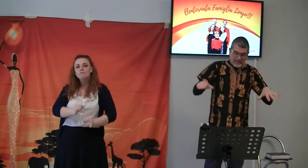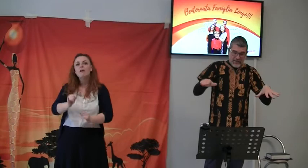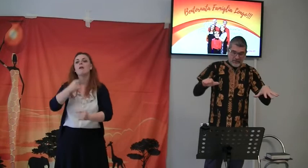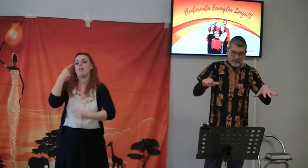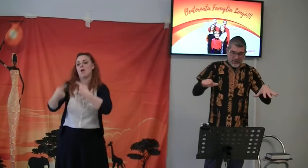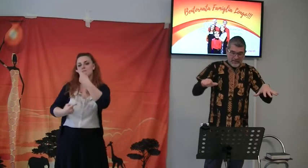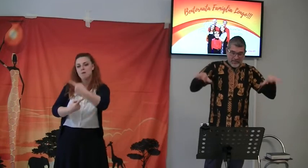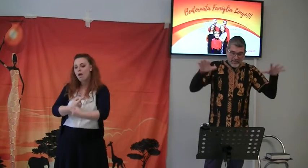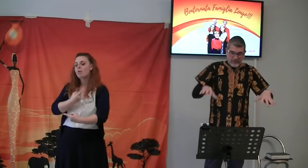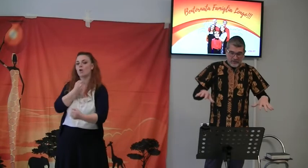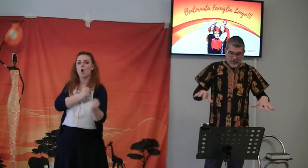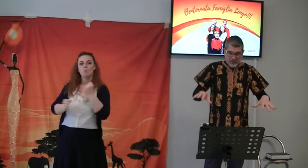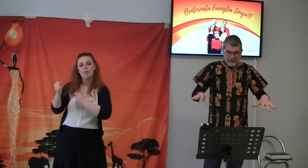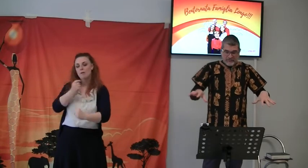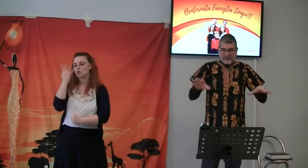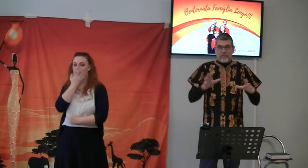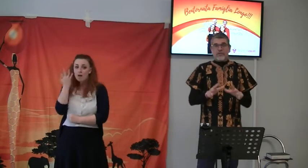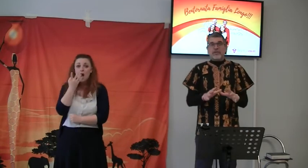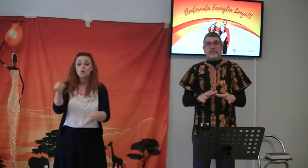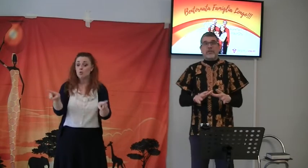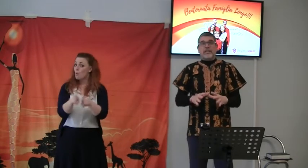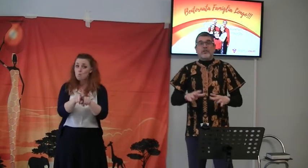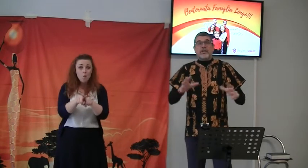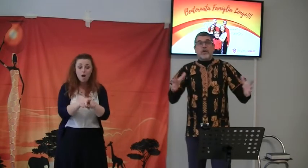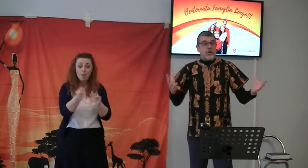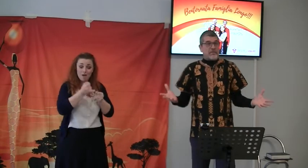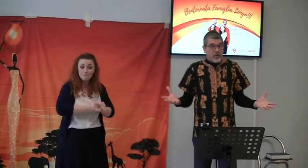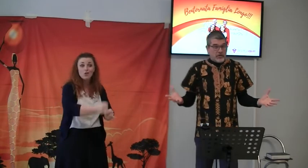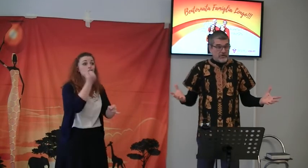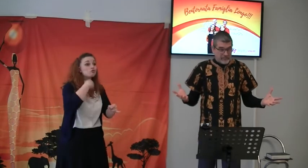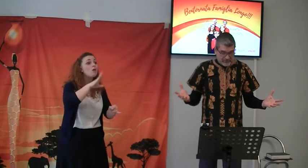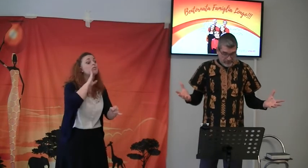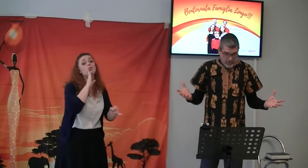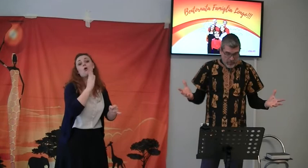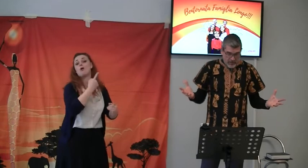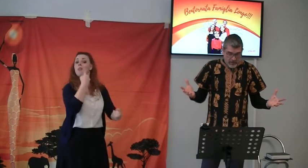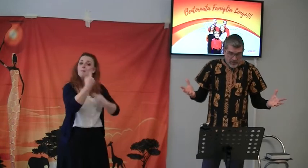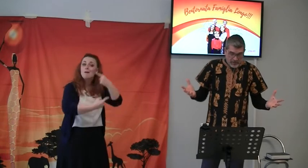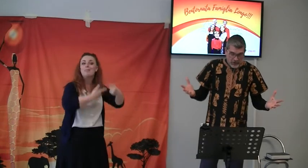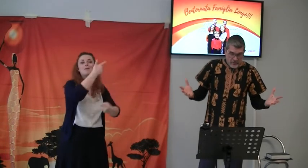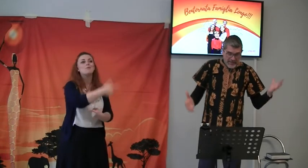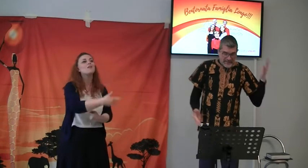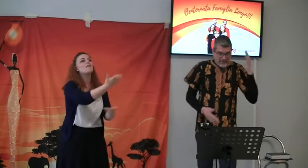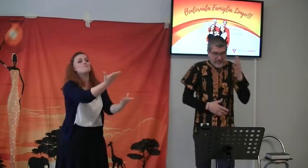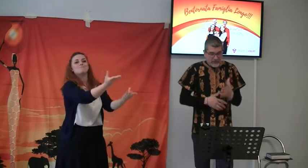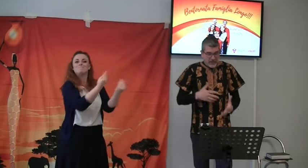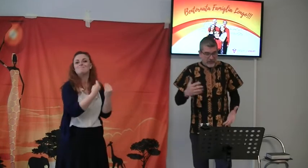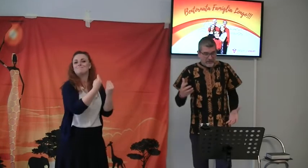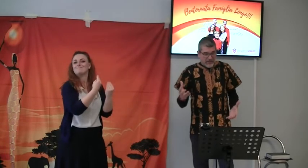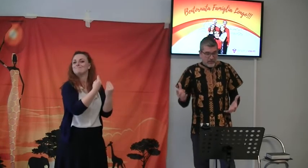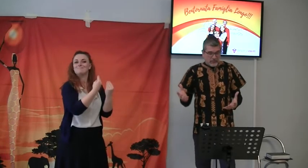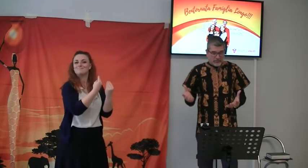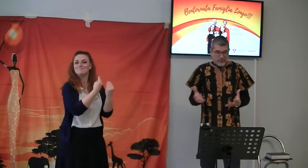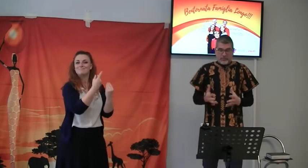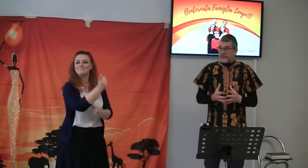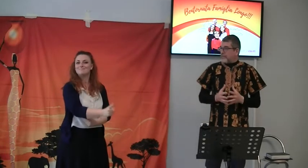figli altrettanto si lamentano verso i genitori che non ottengono quello che vogliono. Gli operai si lamentano